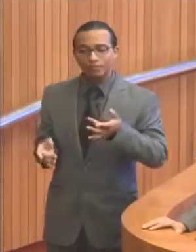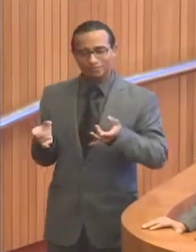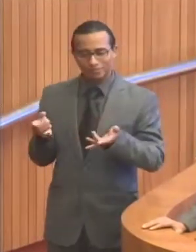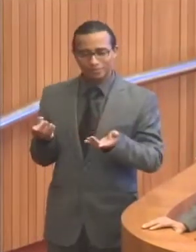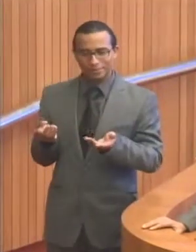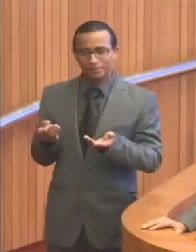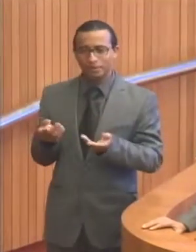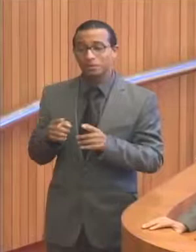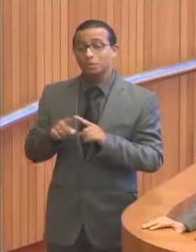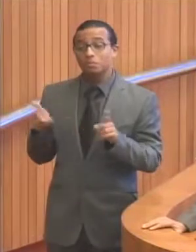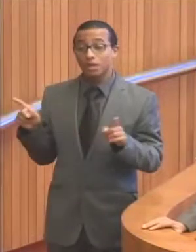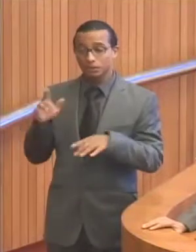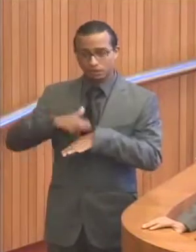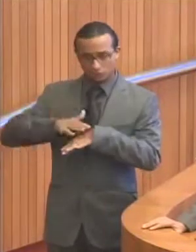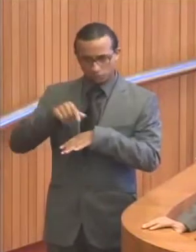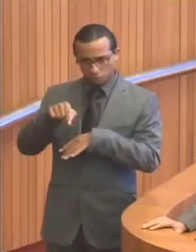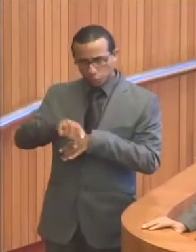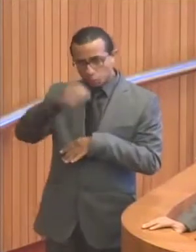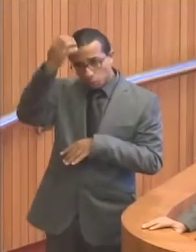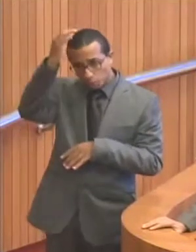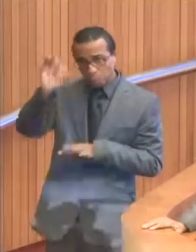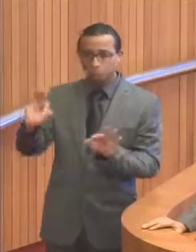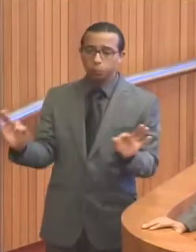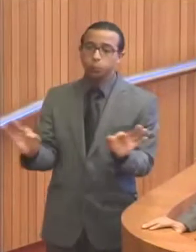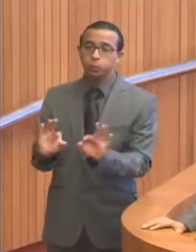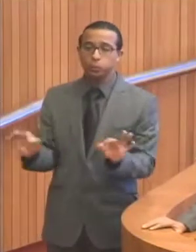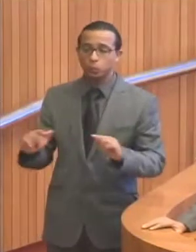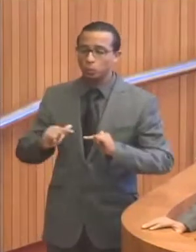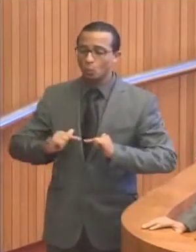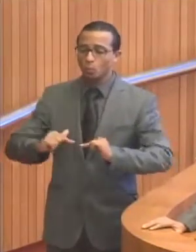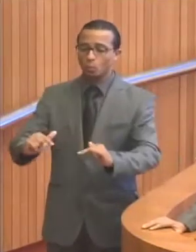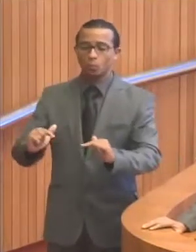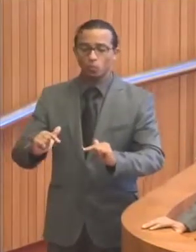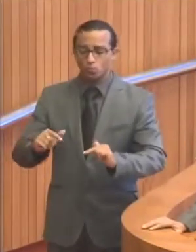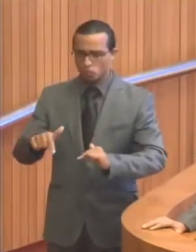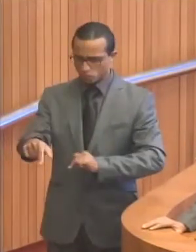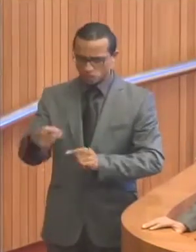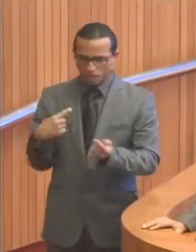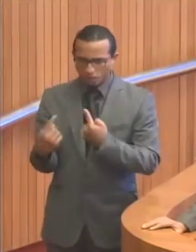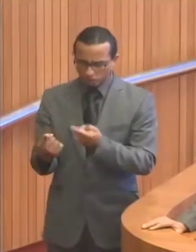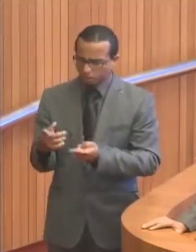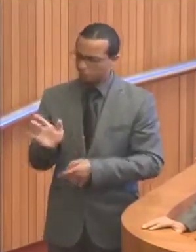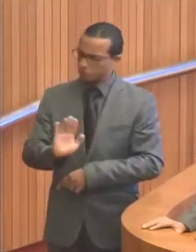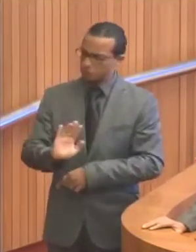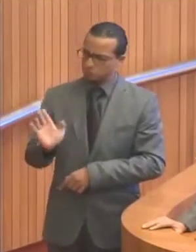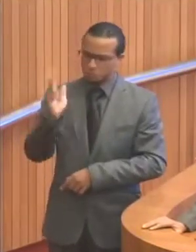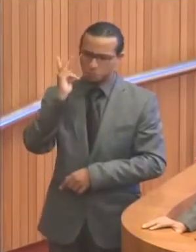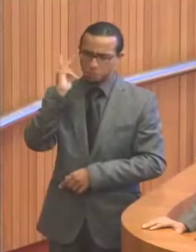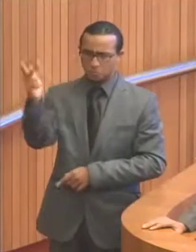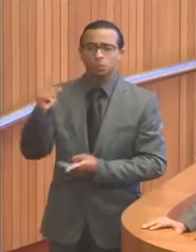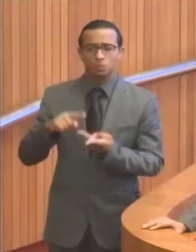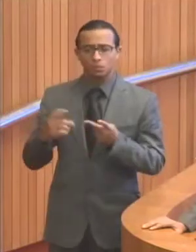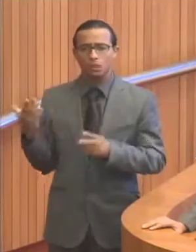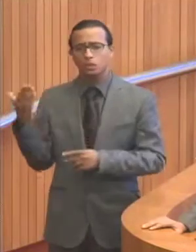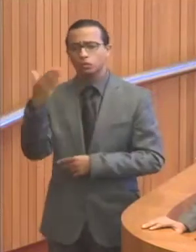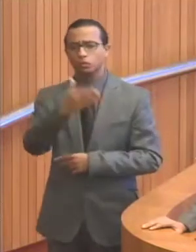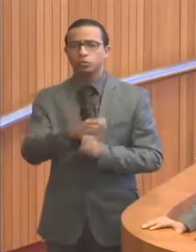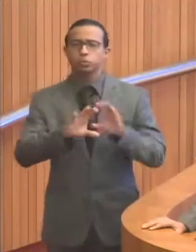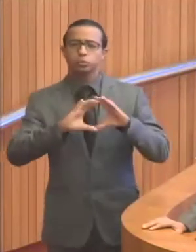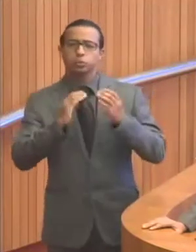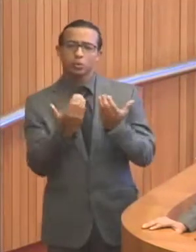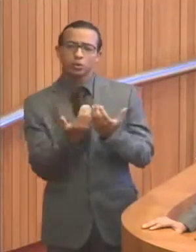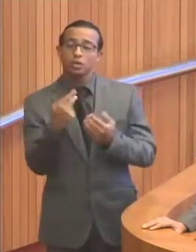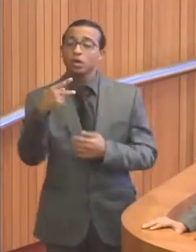a culpa não foi da estrada, não tem nada a ver com a estrada. Fui também à comunidade,